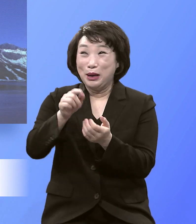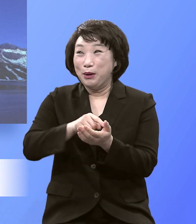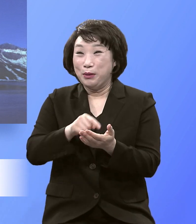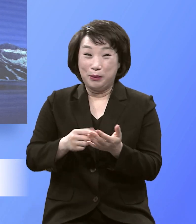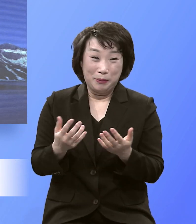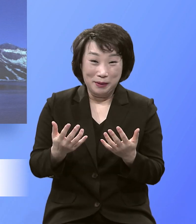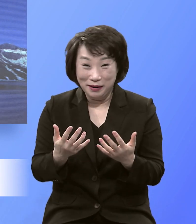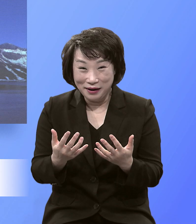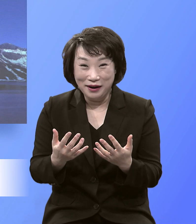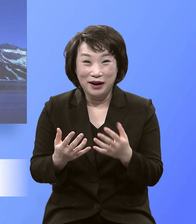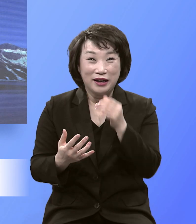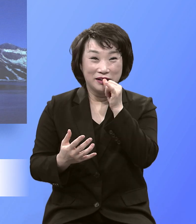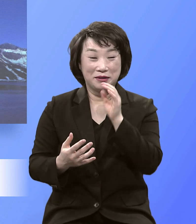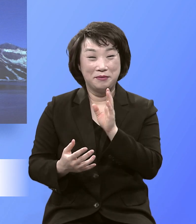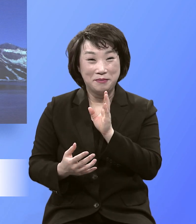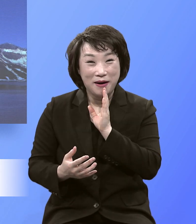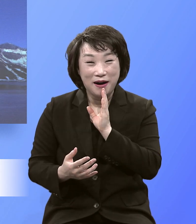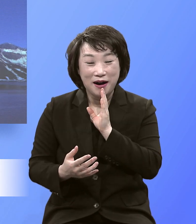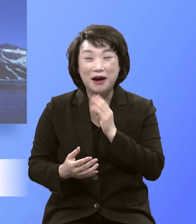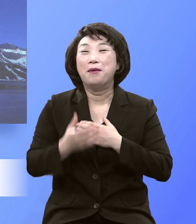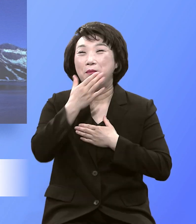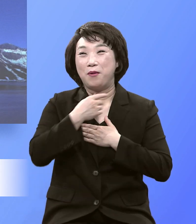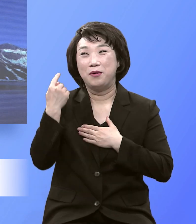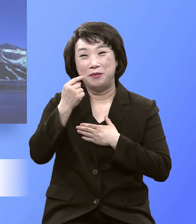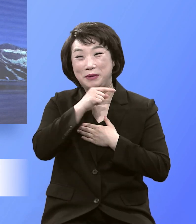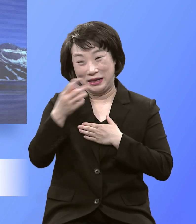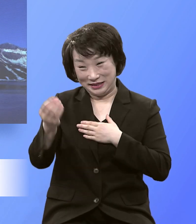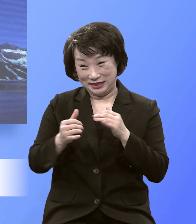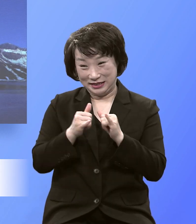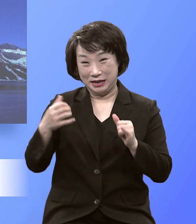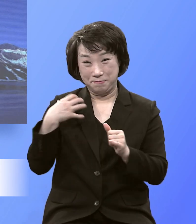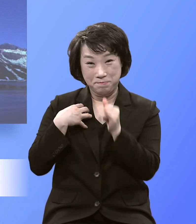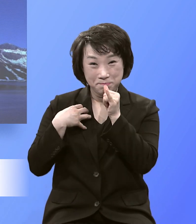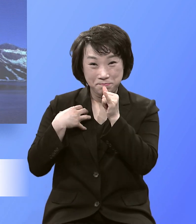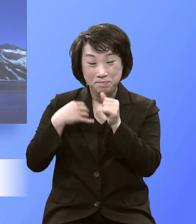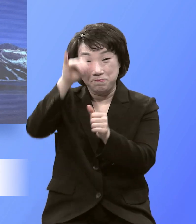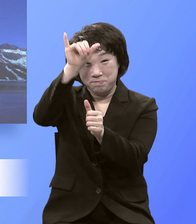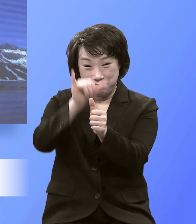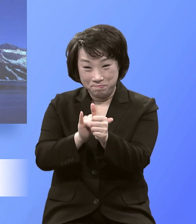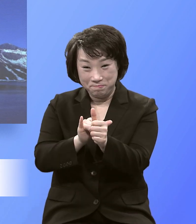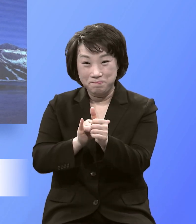무엇으로 갚을까 하고 복음의 빚진 자로서 충성해라.